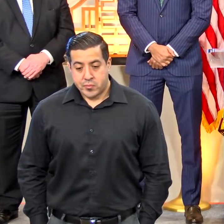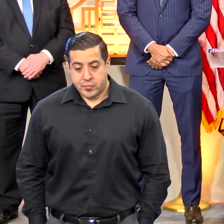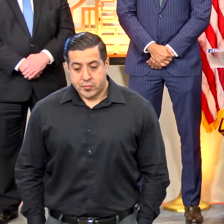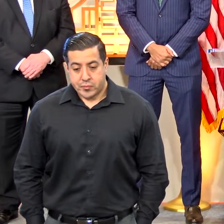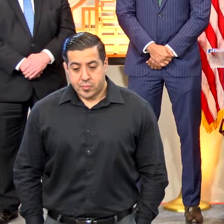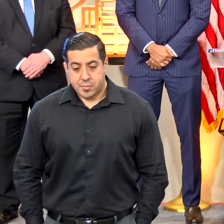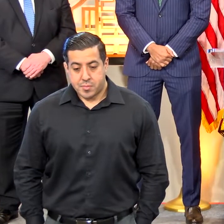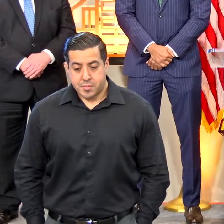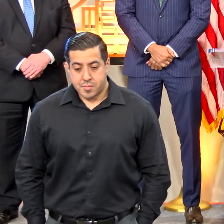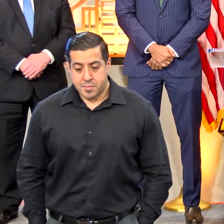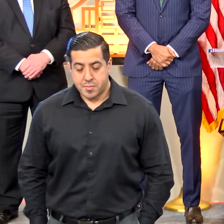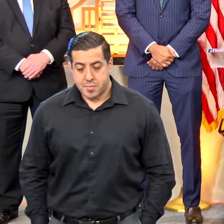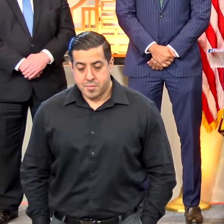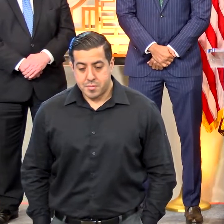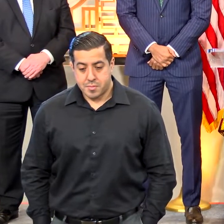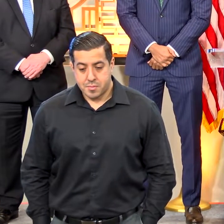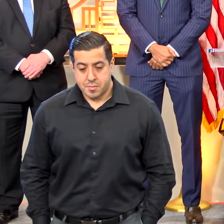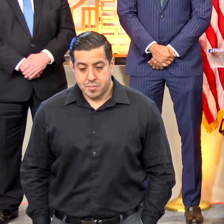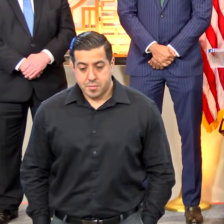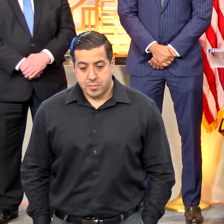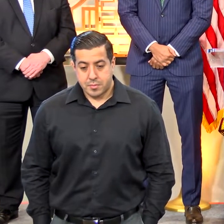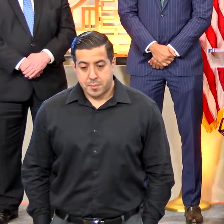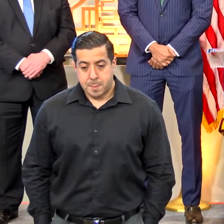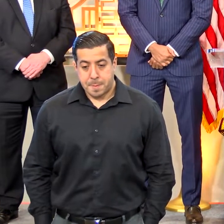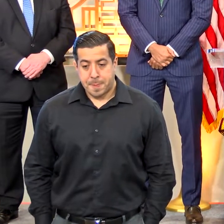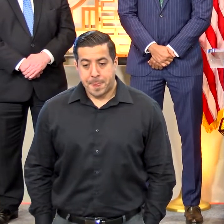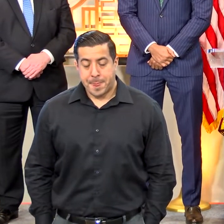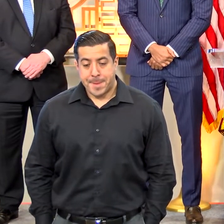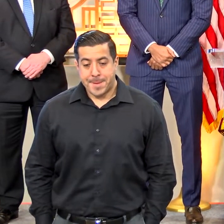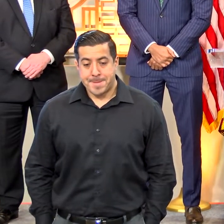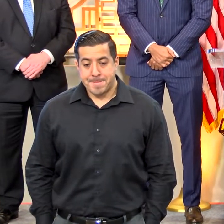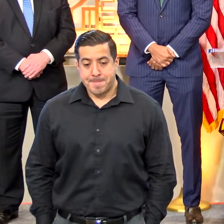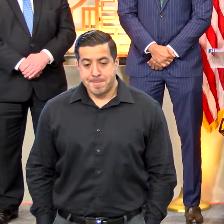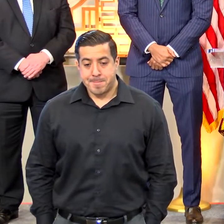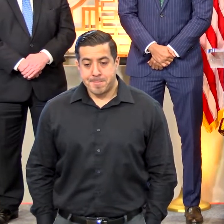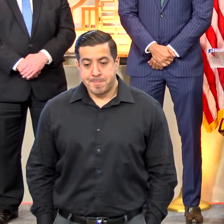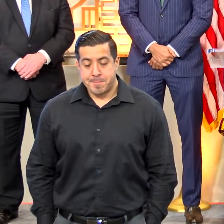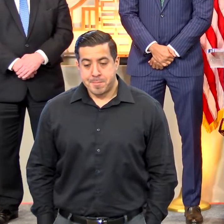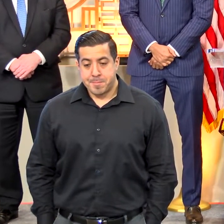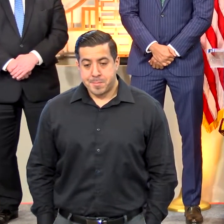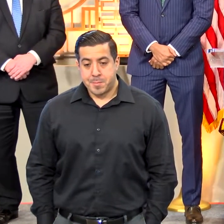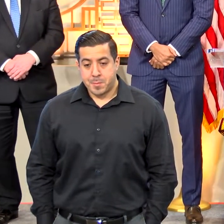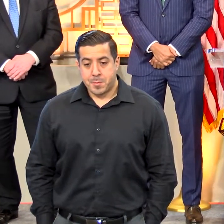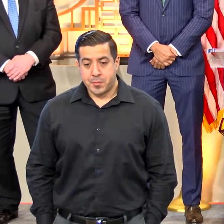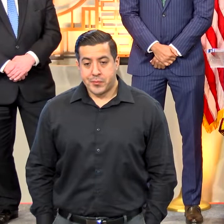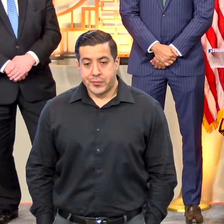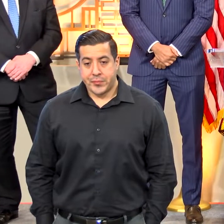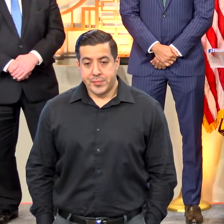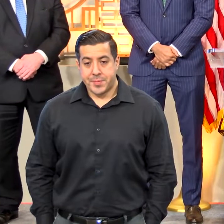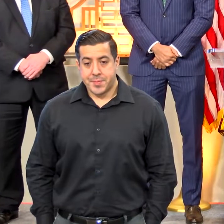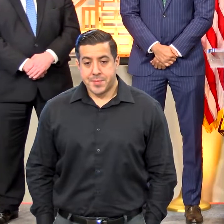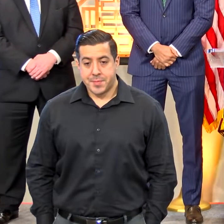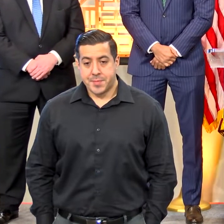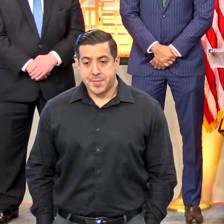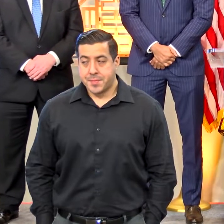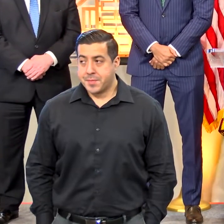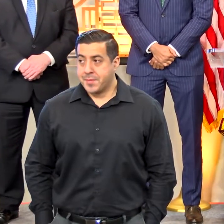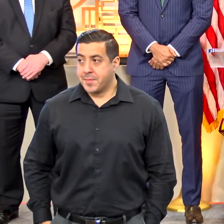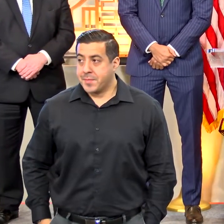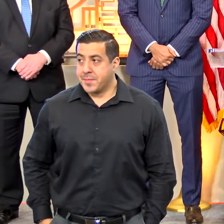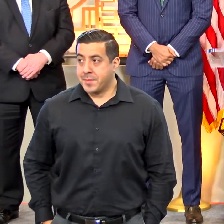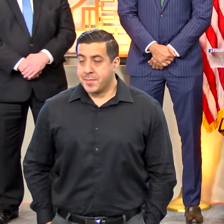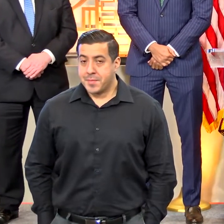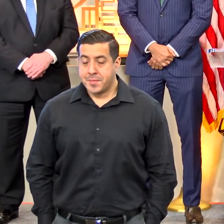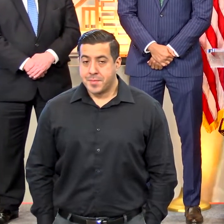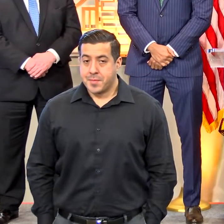paso importante para tantas personas que están sufriendo por esta pérdida. Hoy día nos encontramos en un punto de